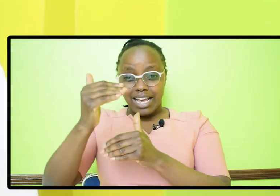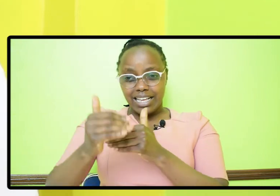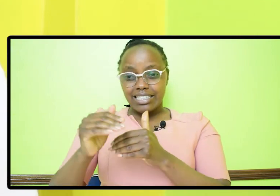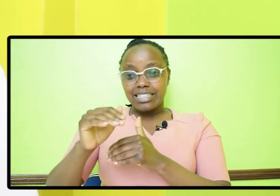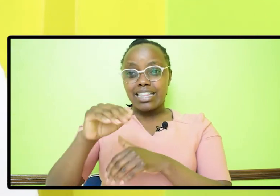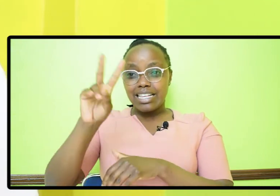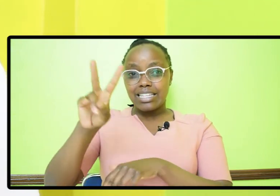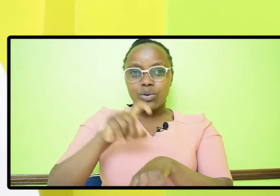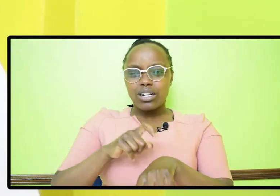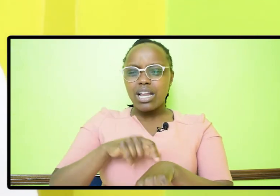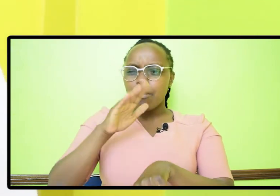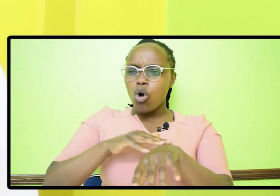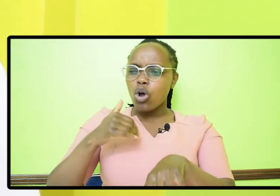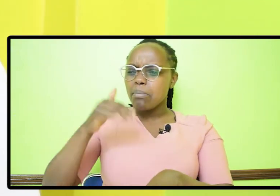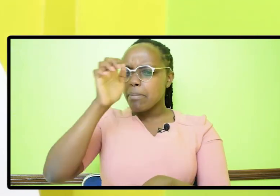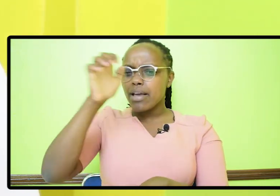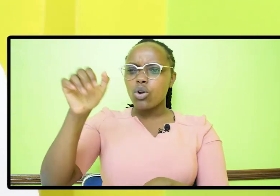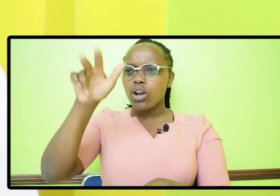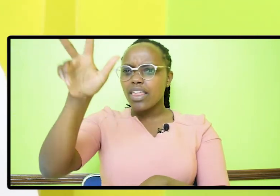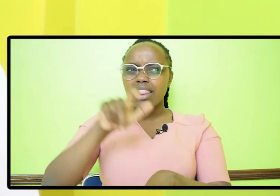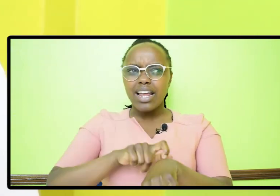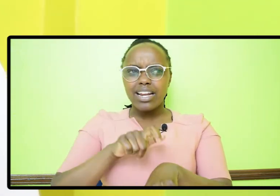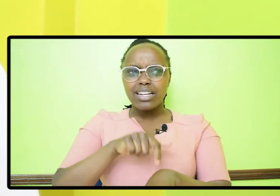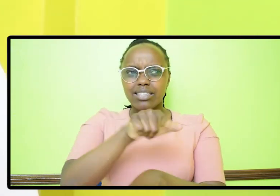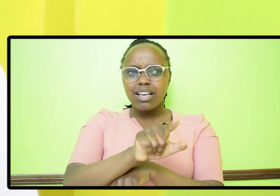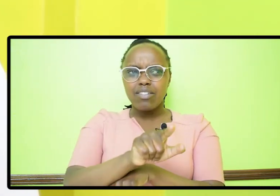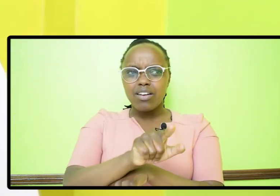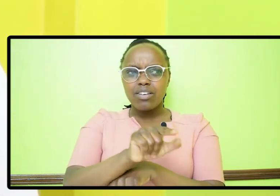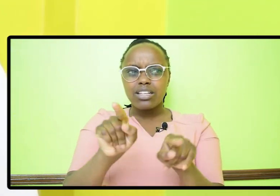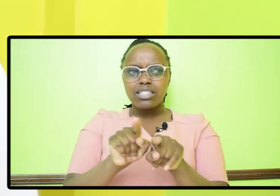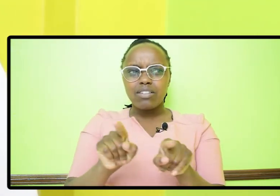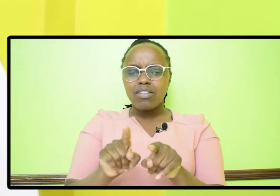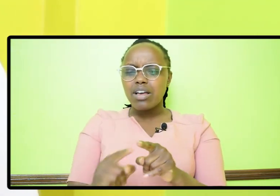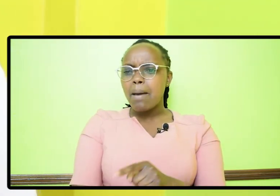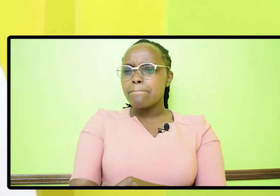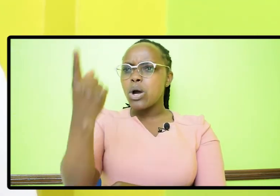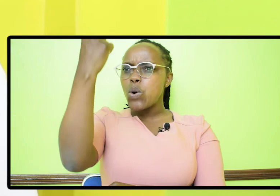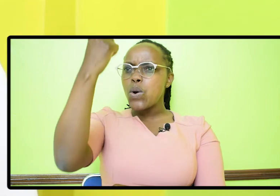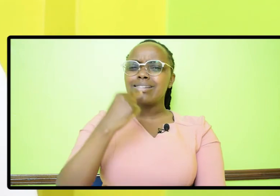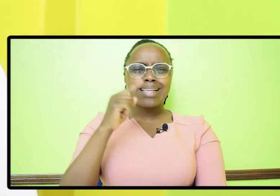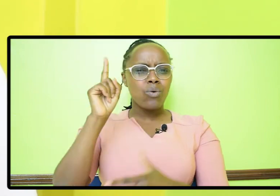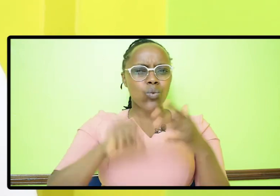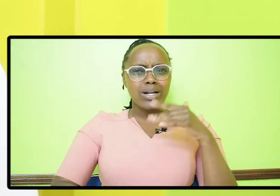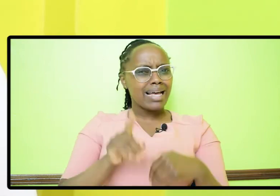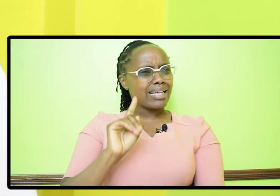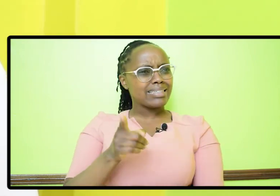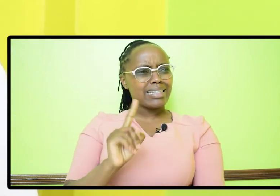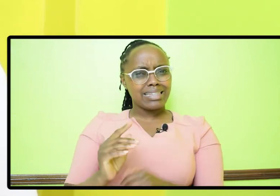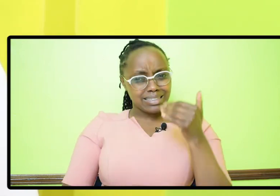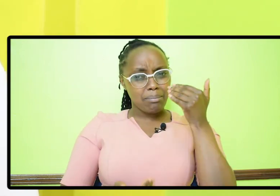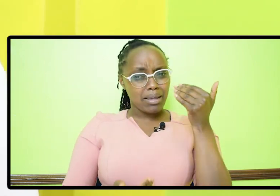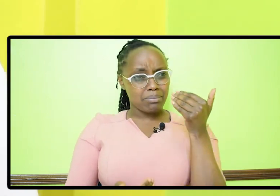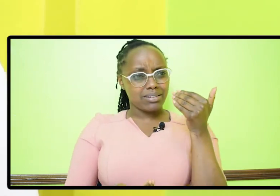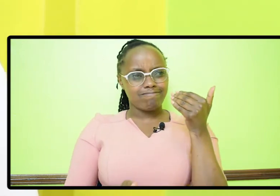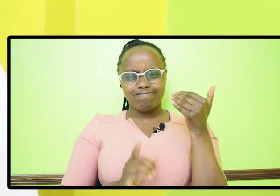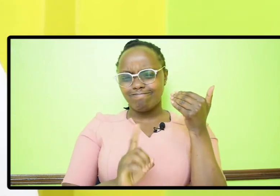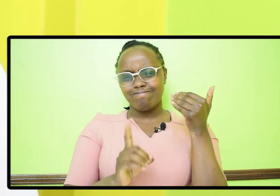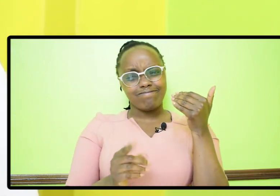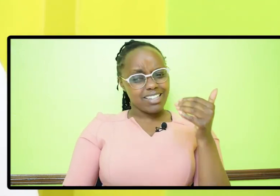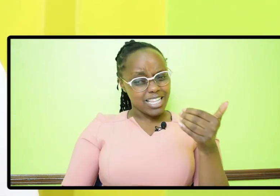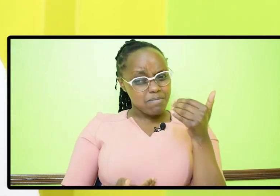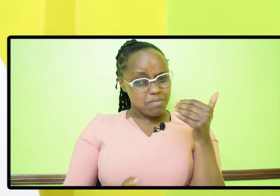The second time akanita nika ignore. The third time, no, that's when he raised the alarm, like, yo, umtoi.